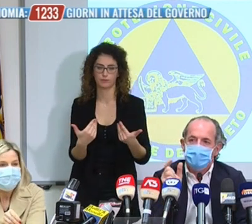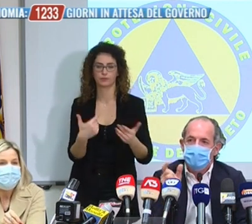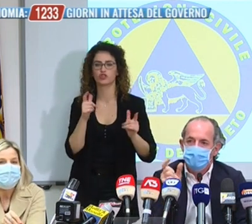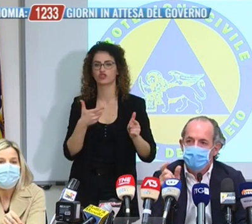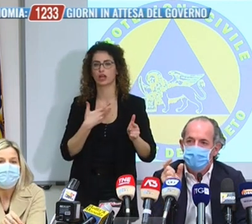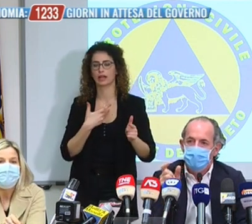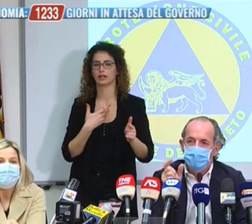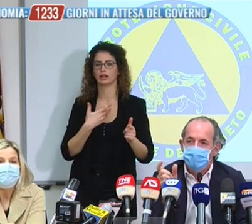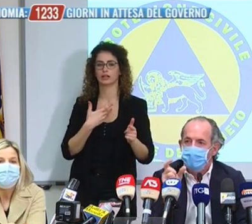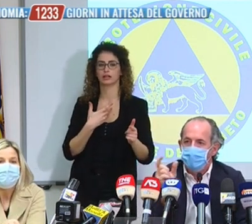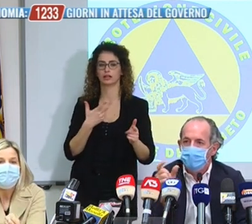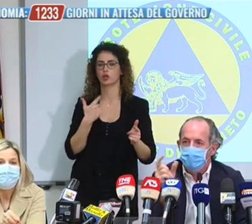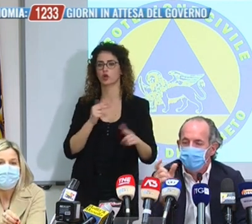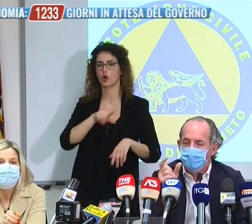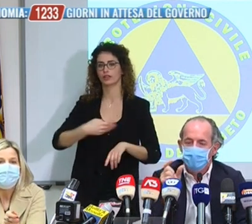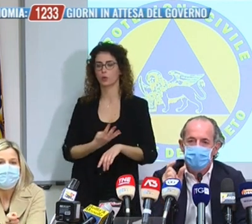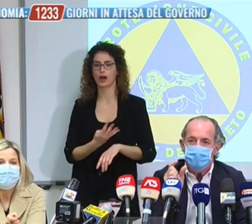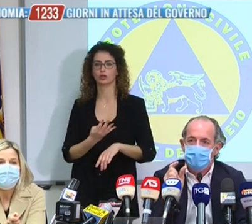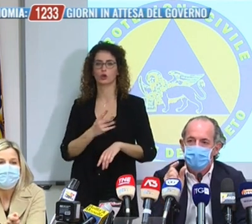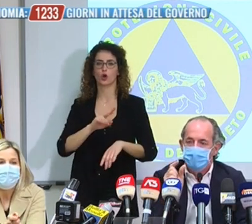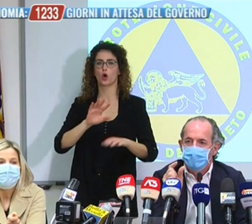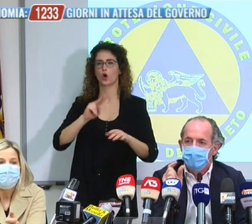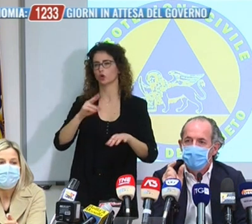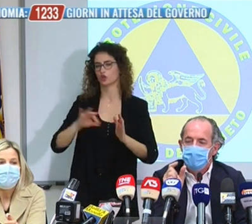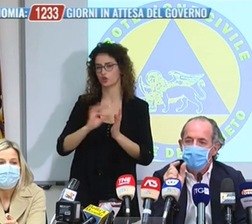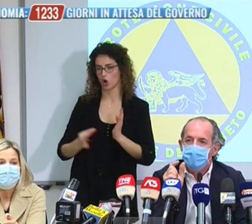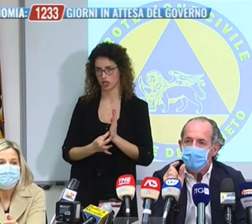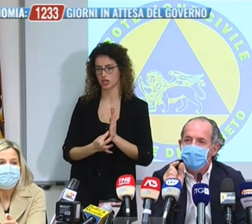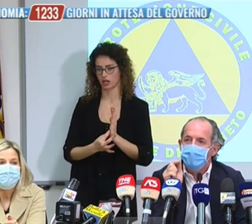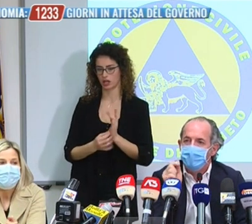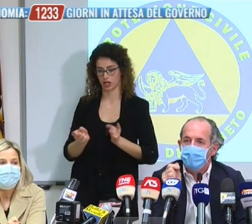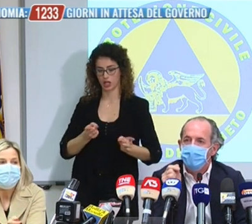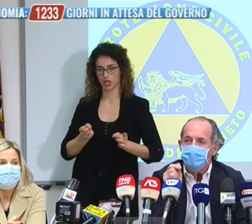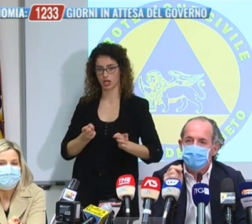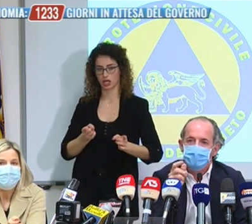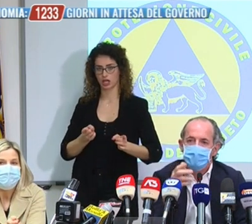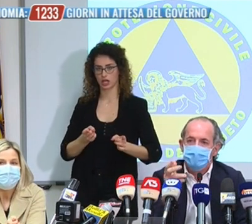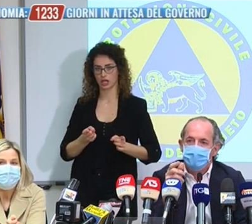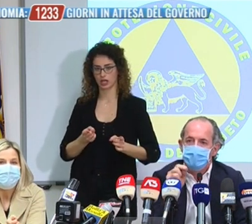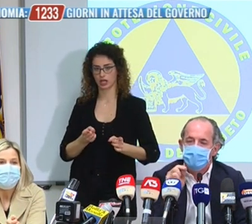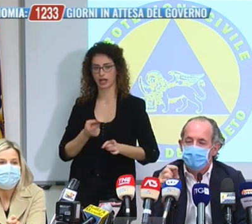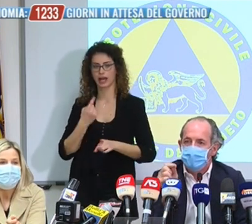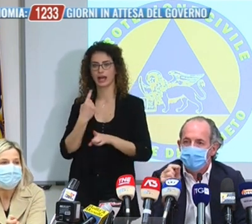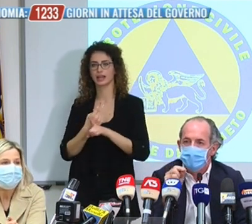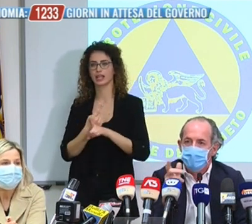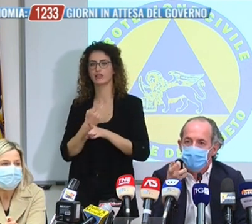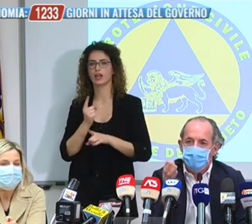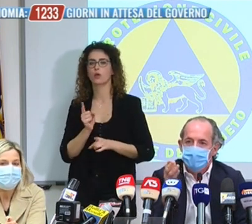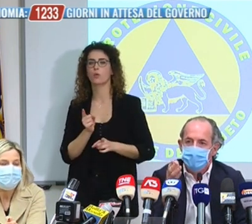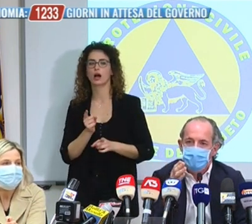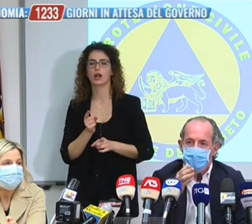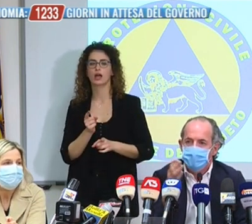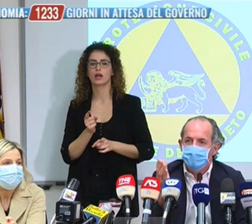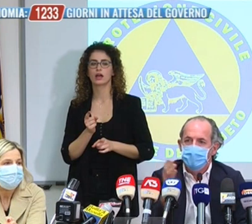una finestra, che so, di 24-48 ore, quello che è, dove, nel quale dava come indicazione utilizzare dei sintomatici, quindi